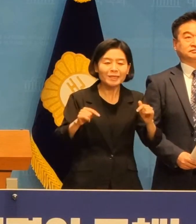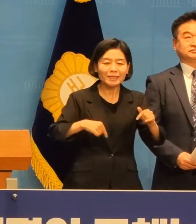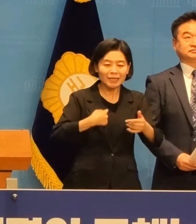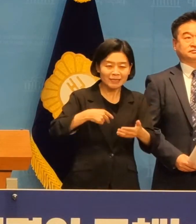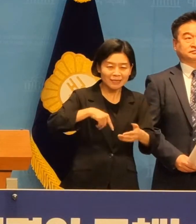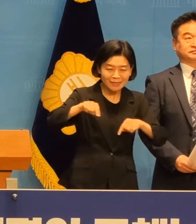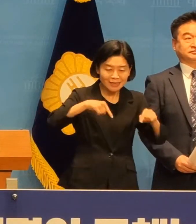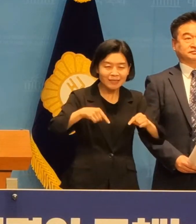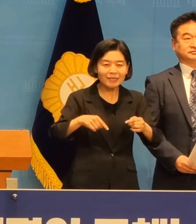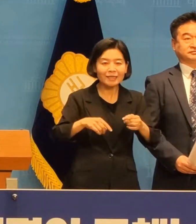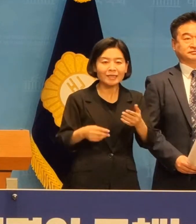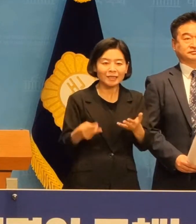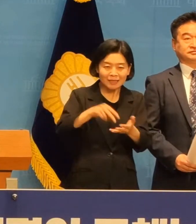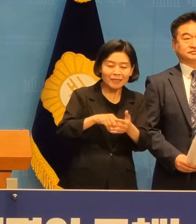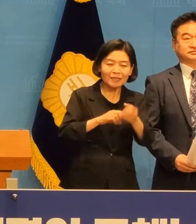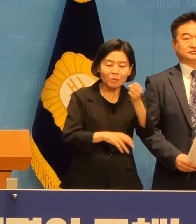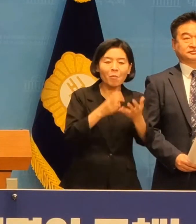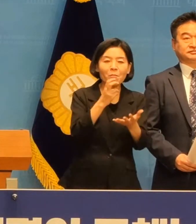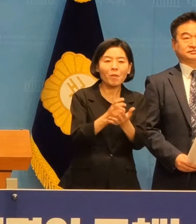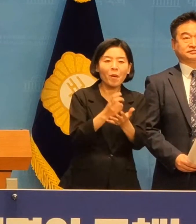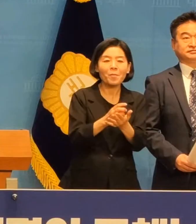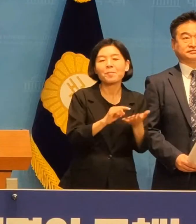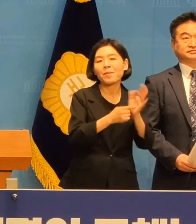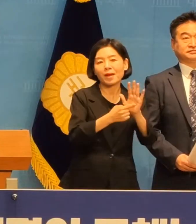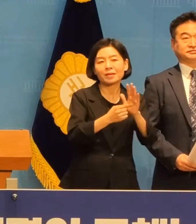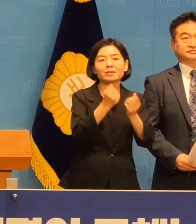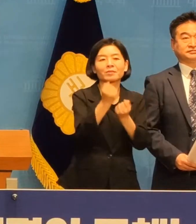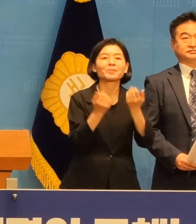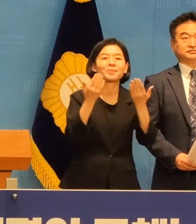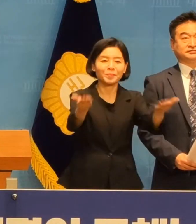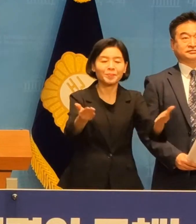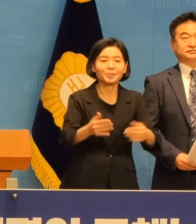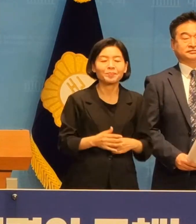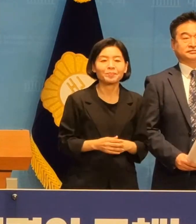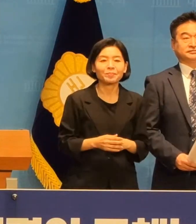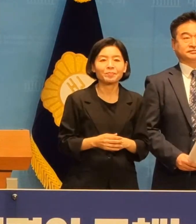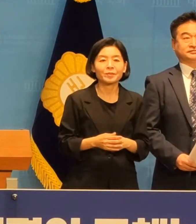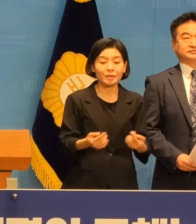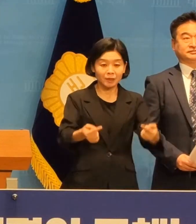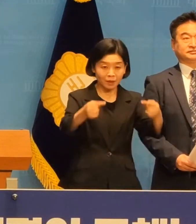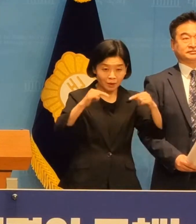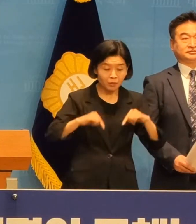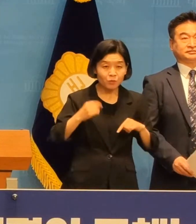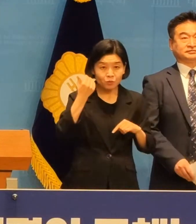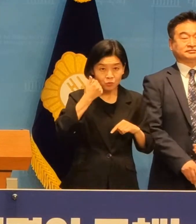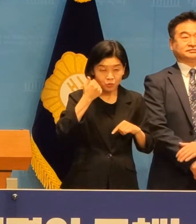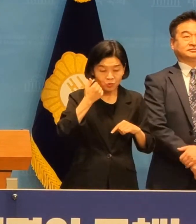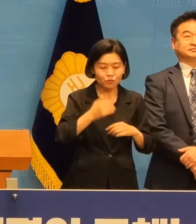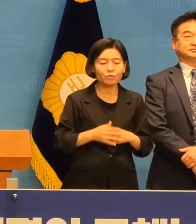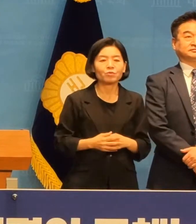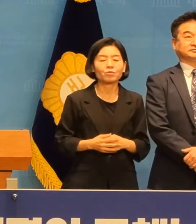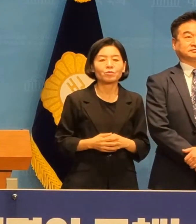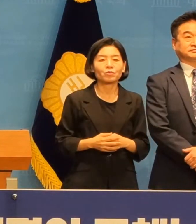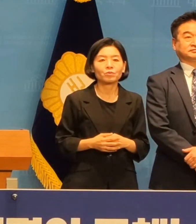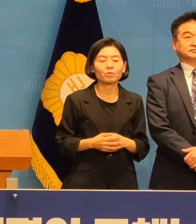국민께 설명드리기 위해 마련되었습니다. 함께해 주신 분들을 소개하겠습니다.